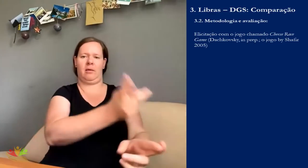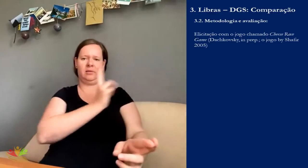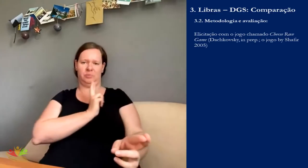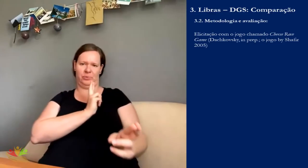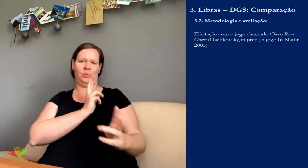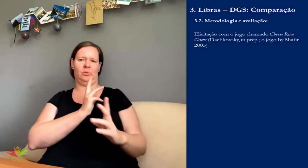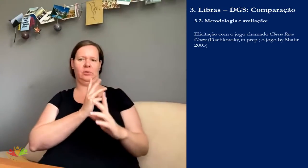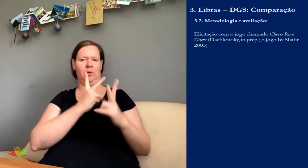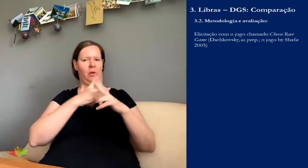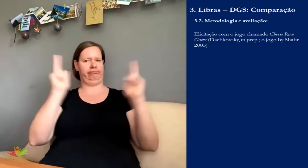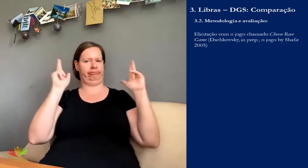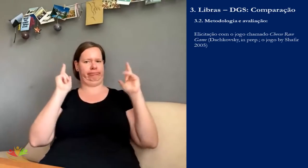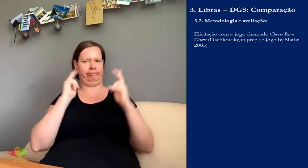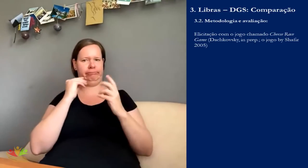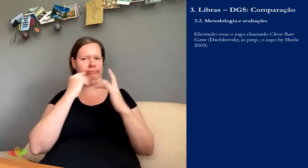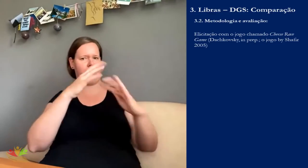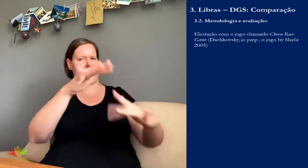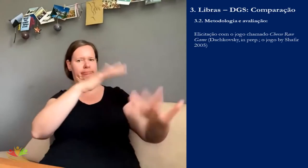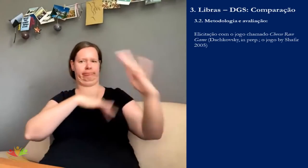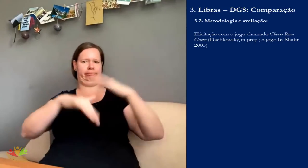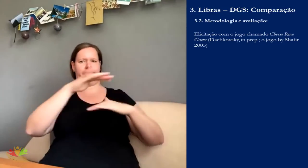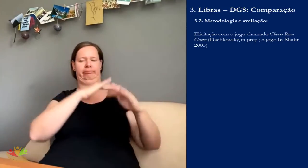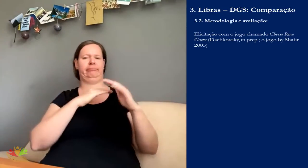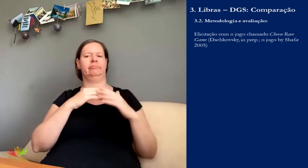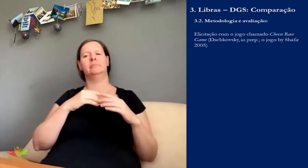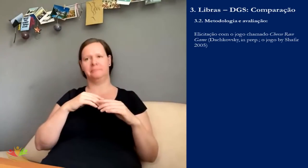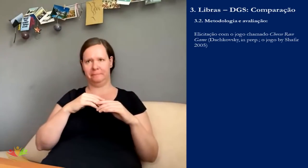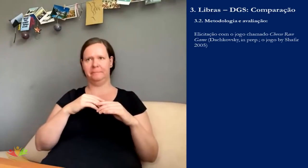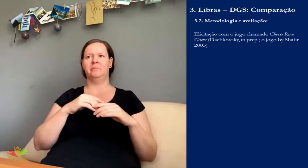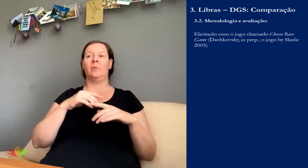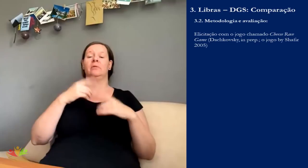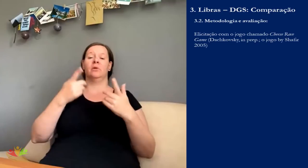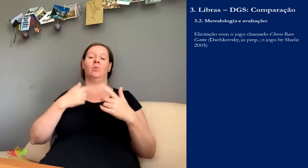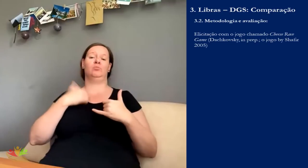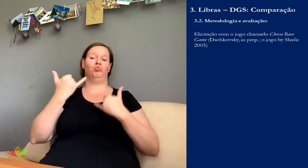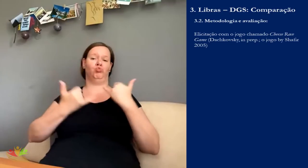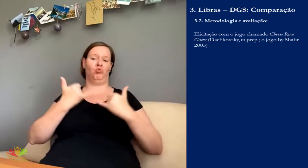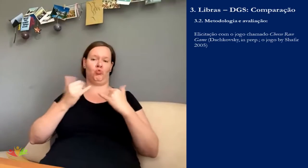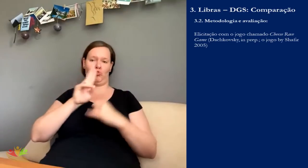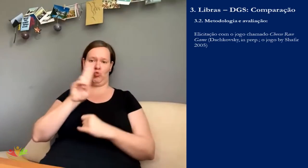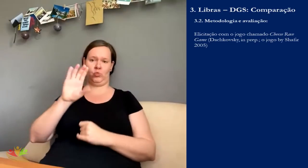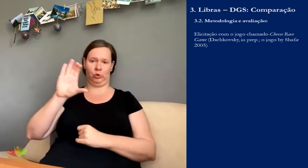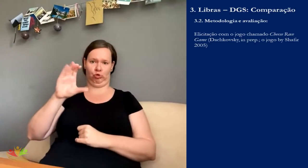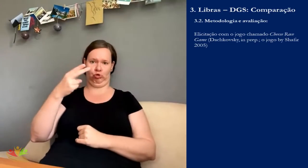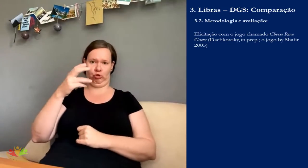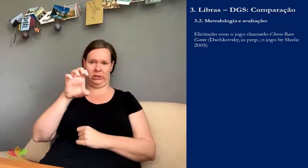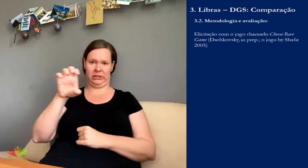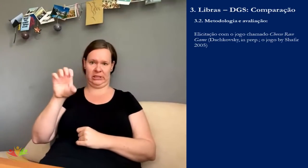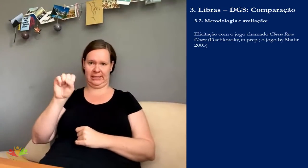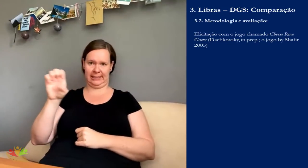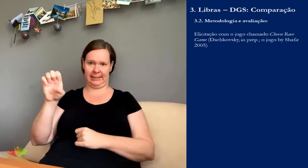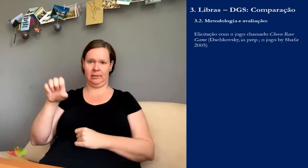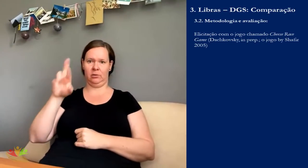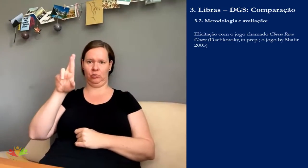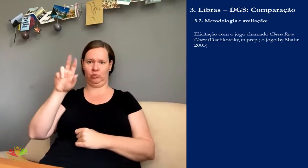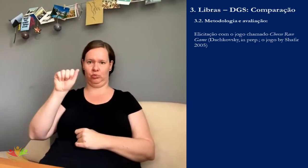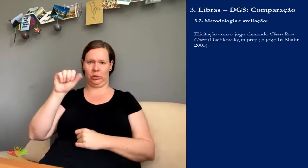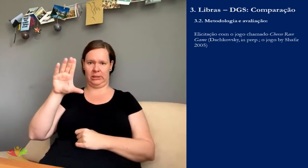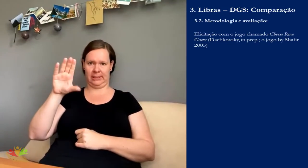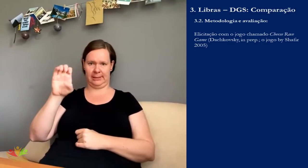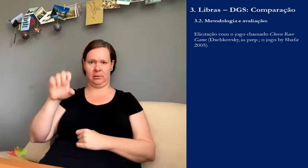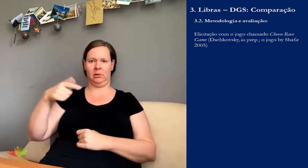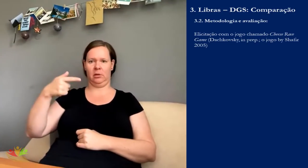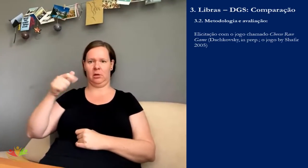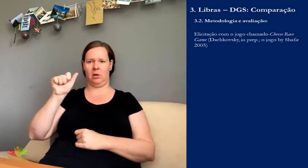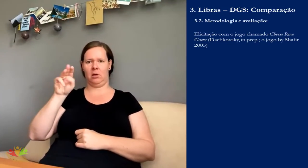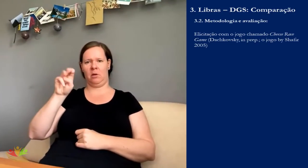busca dar uma tarefa para o participante de modo que ele possa te dar uma resposta que não seja tão cheia de outras coisas, uma